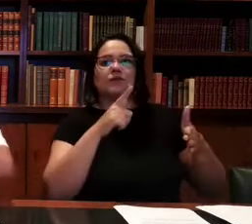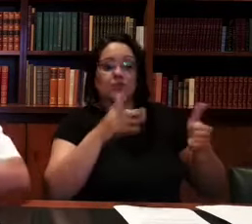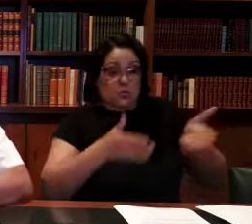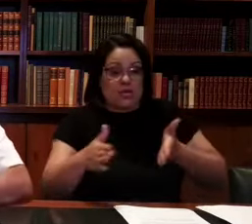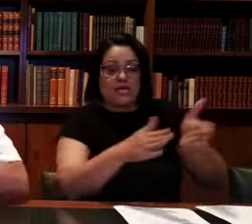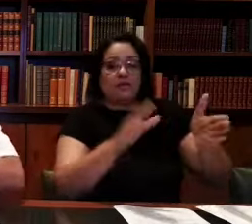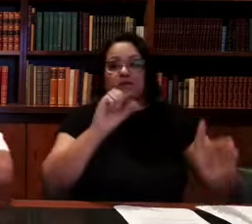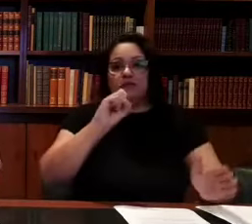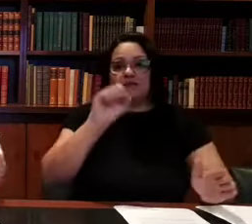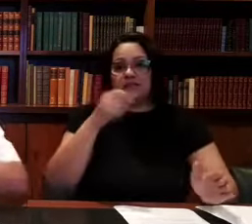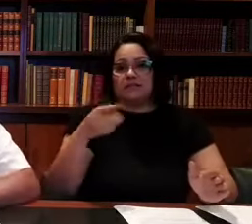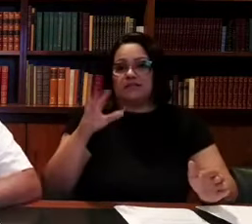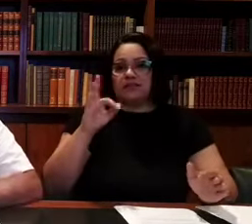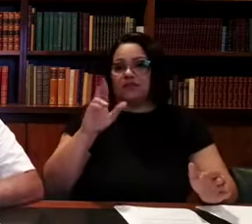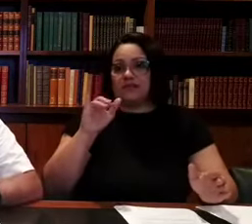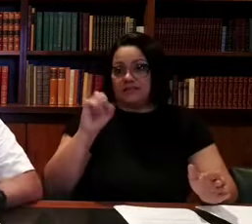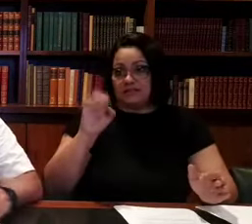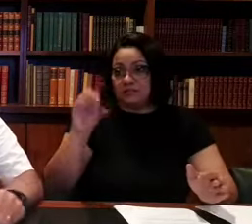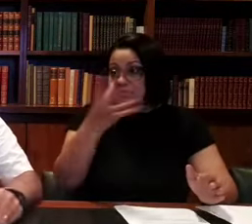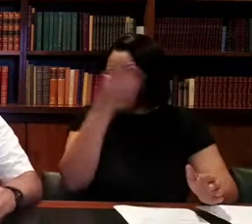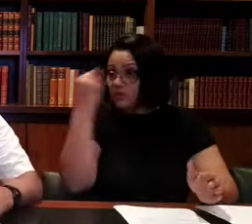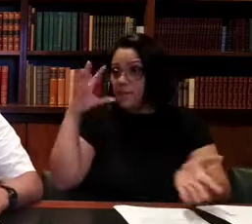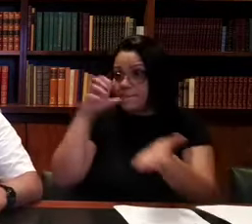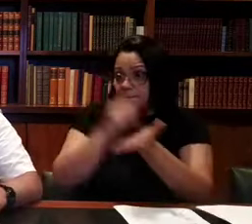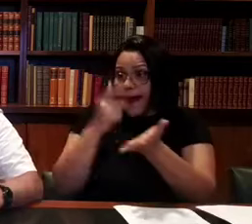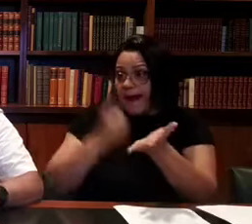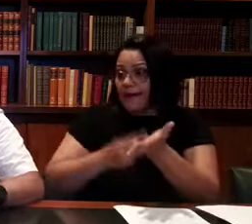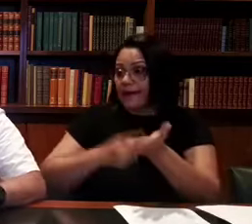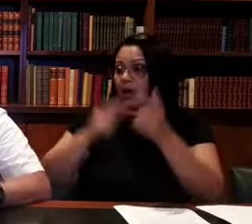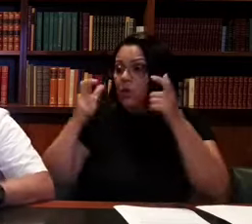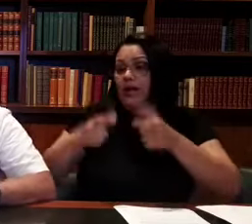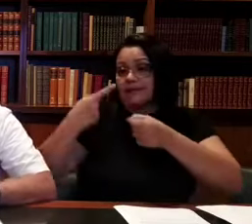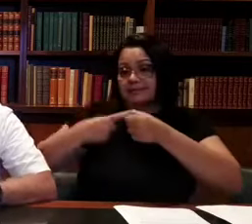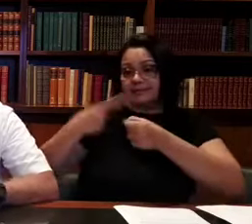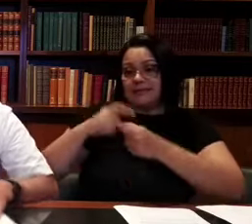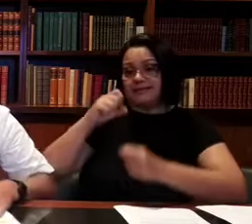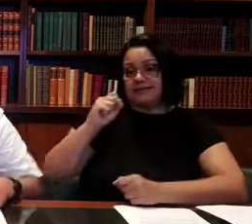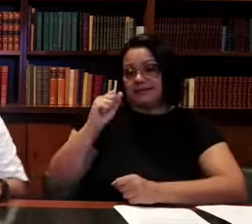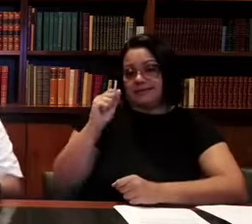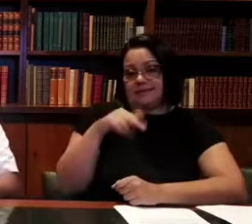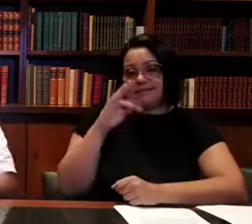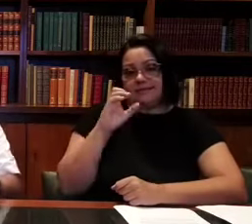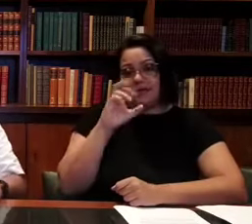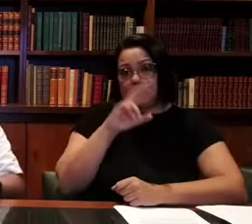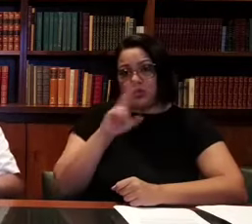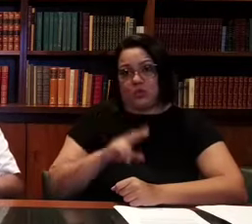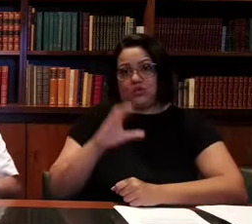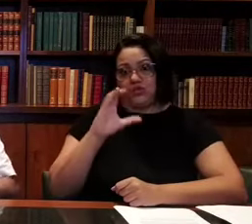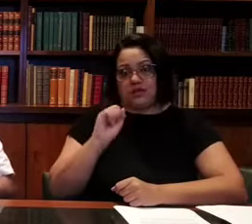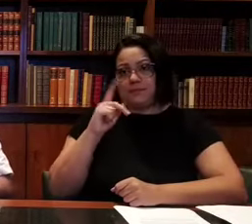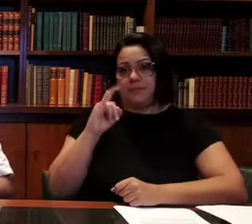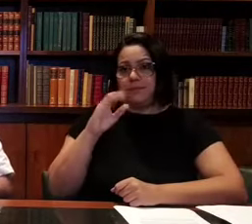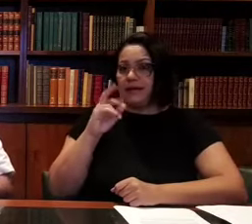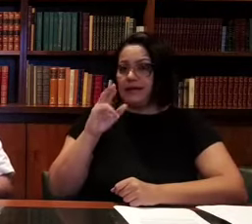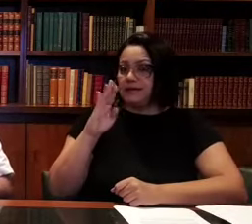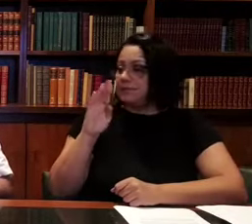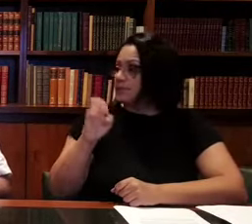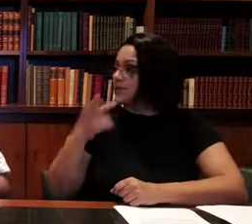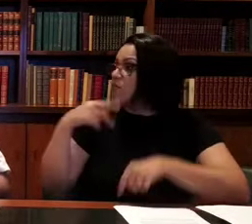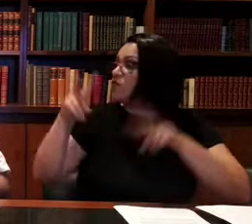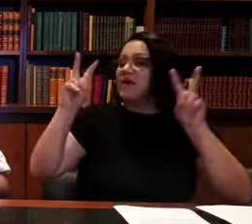Gilson missão bota aí para ajudar a paradinha na e lá em Santa Cruz do Capibaribe um pouquinho de ferrovia